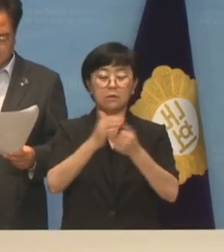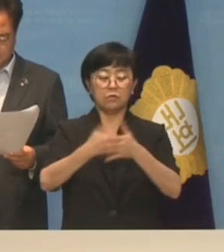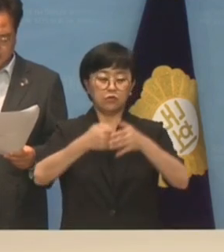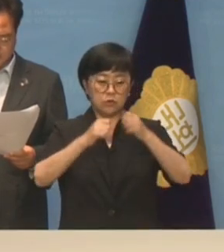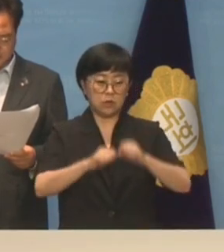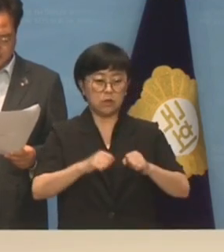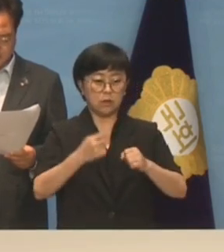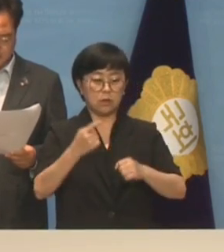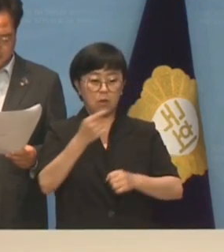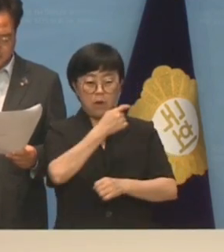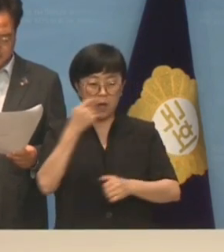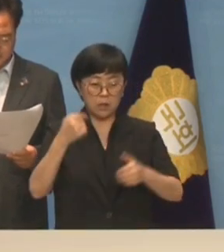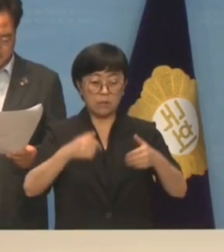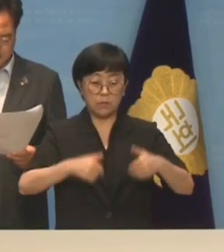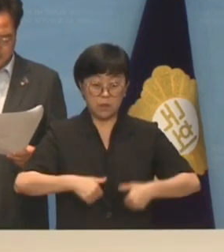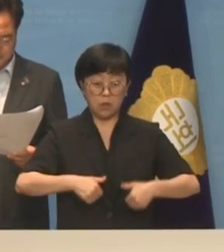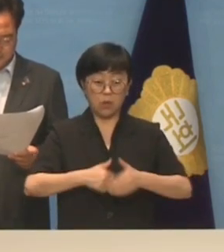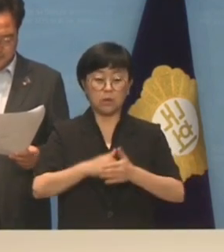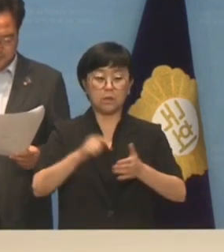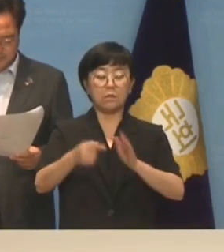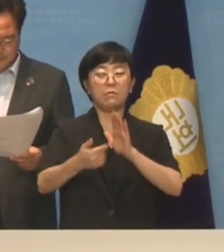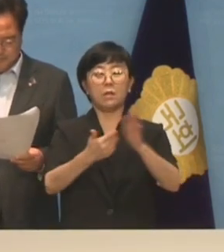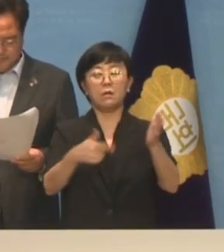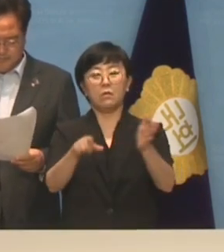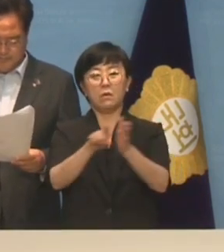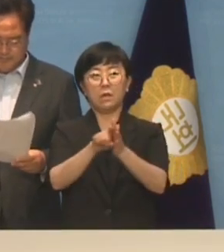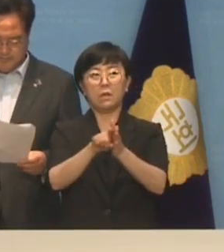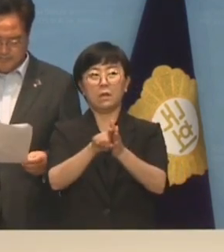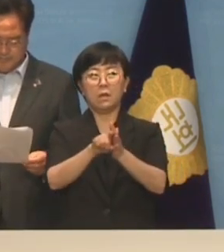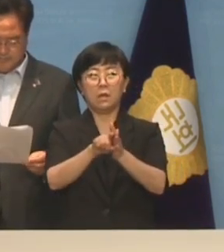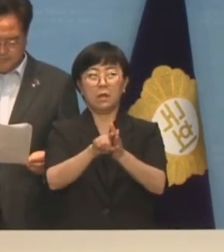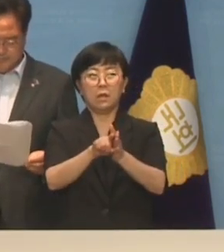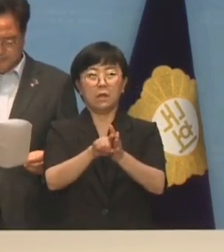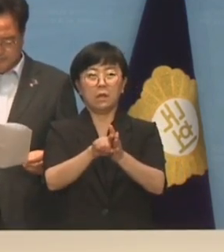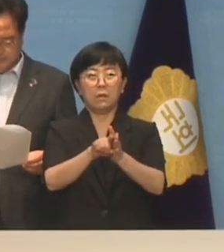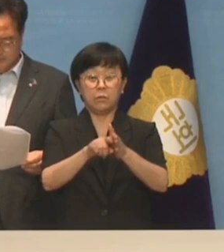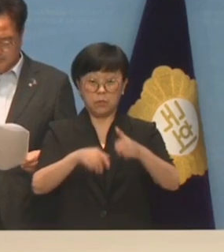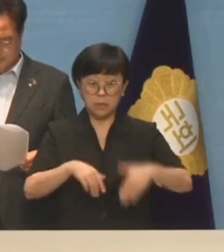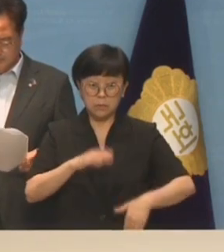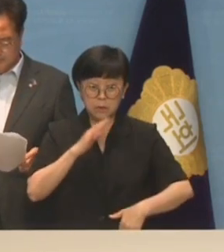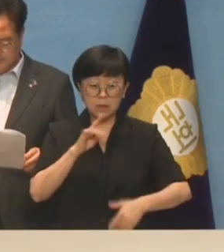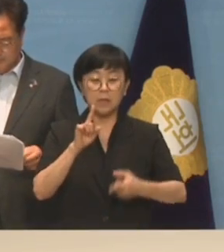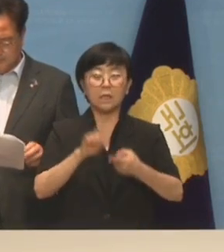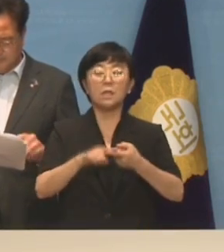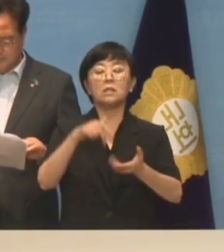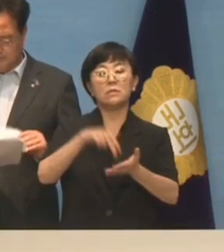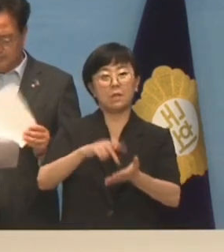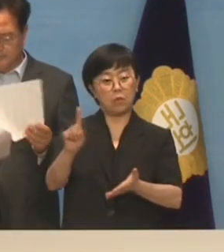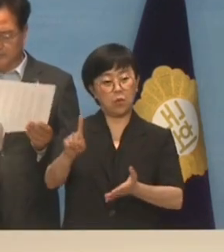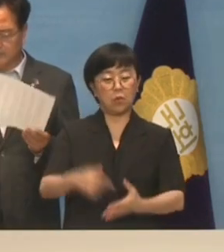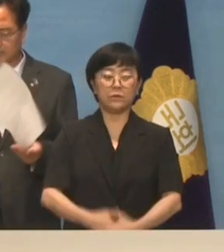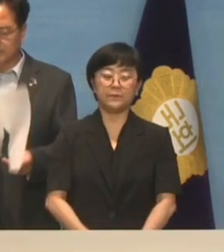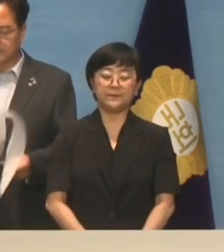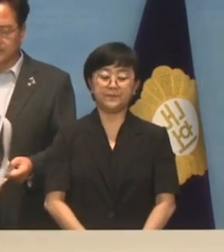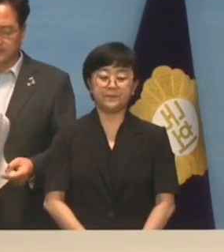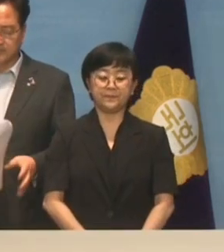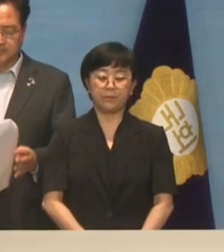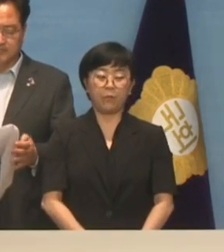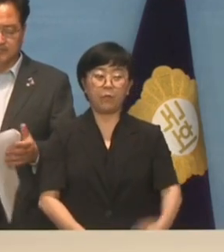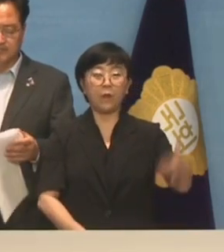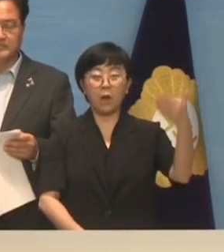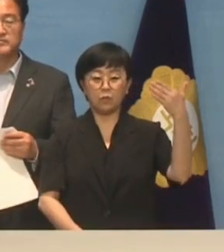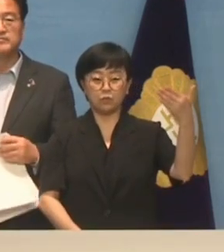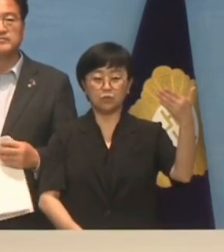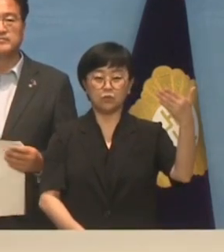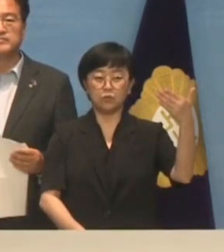파악과 비계획적 유출에 대한 통제 방안이 있어야 한다고 보는데 이에 대한 입장은 무엇입니까?